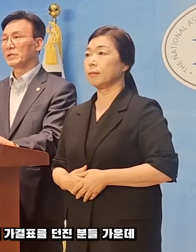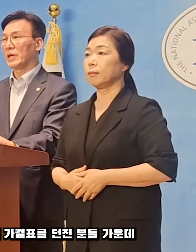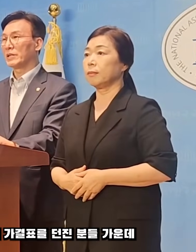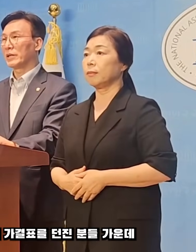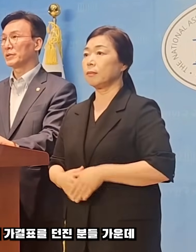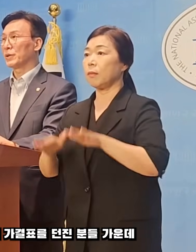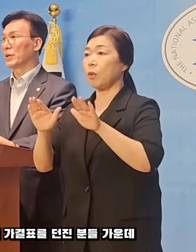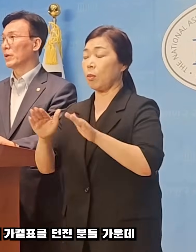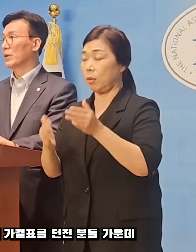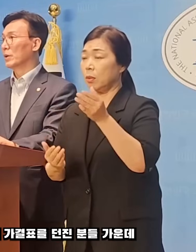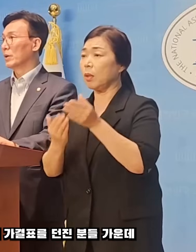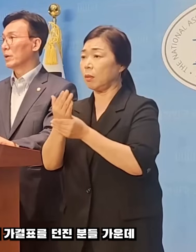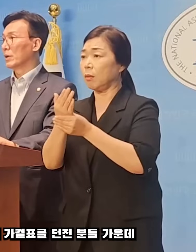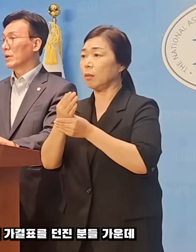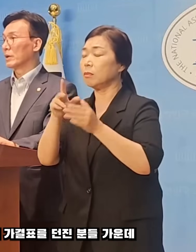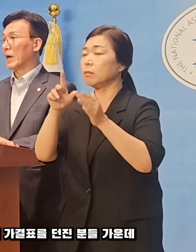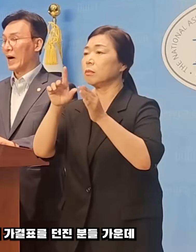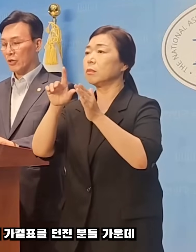이번 사태에서